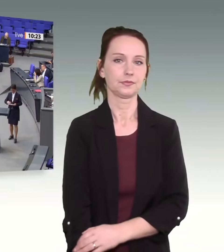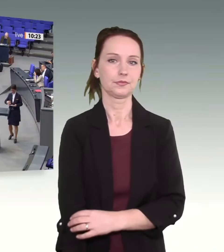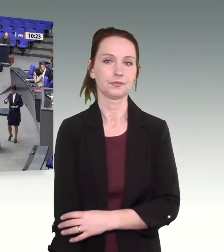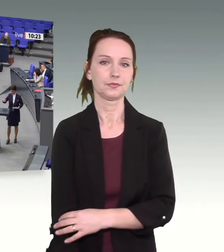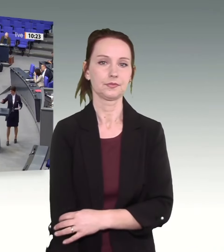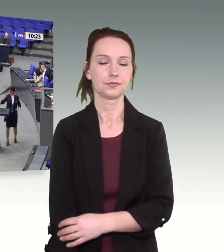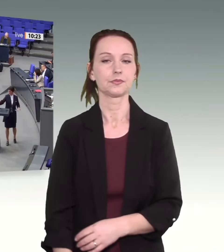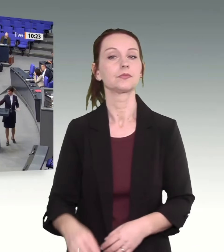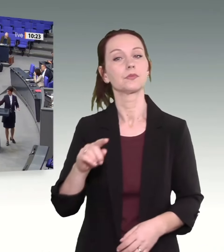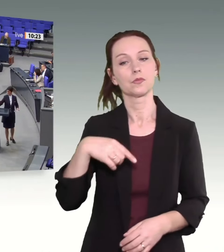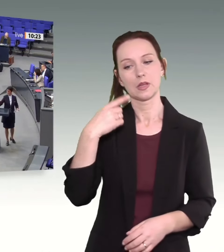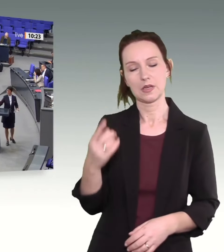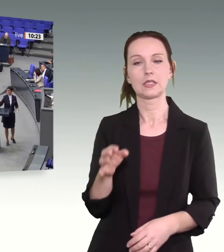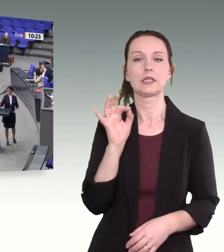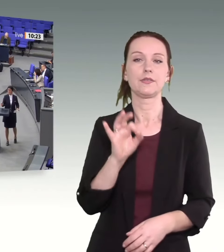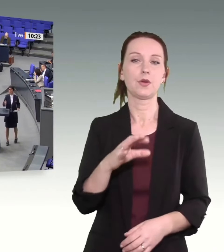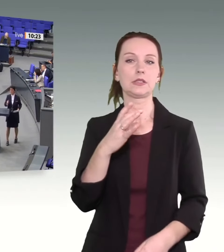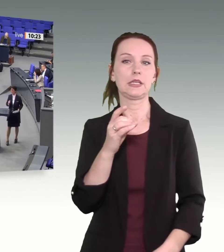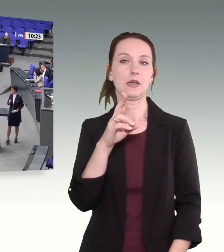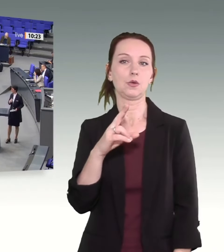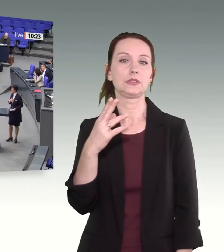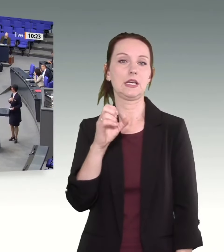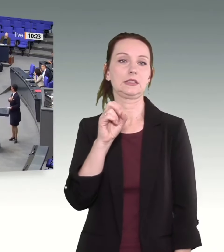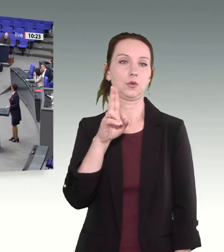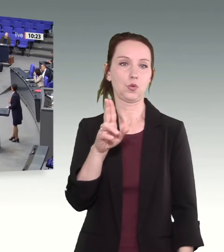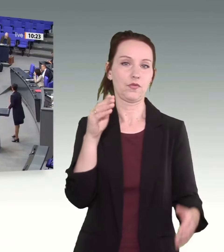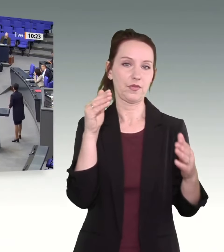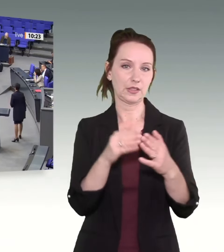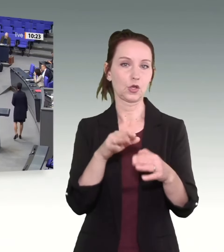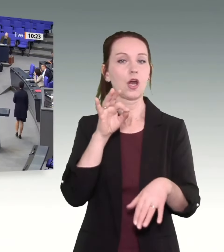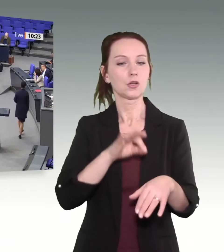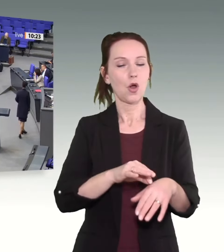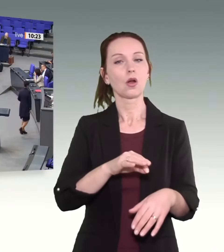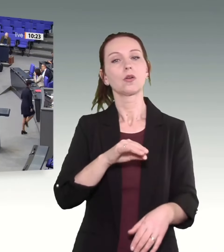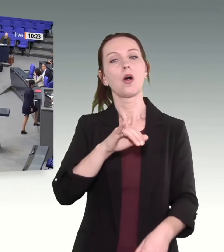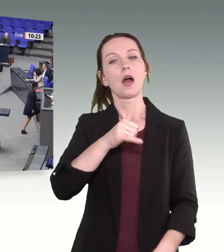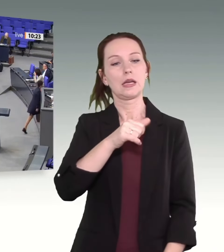Als Nächster hat das Wort für die CDU-CSU-Fraktion Dr. Jan-Marco Lutschal.